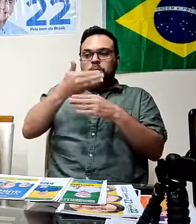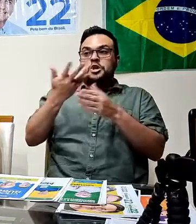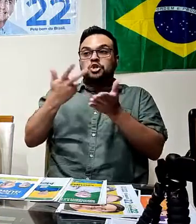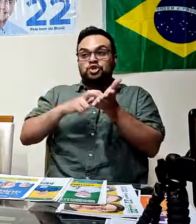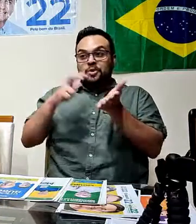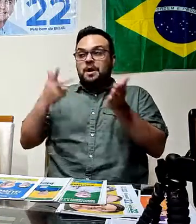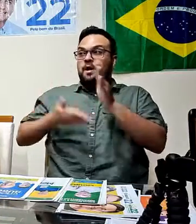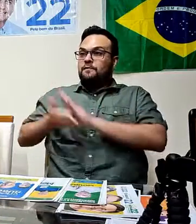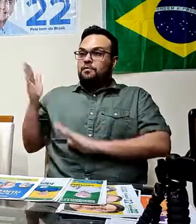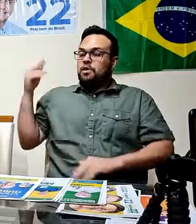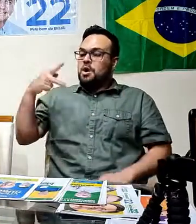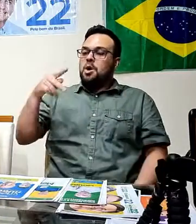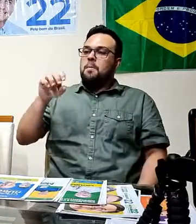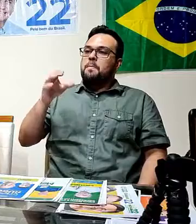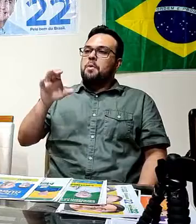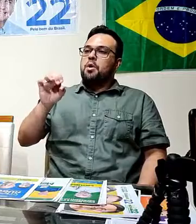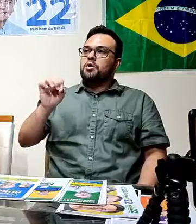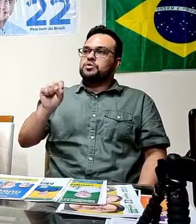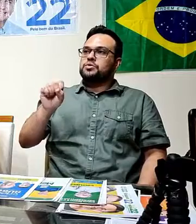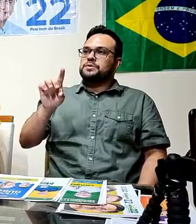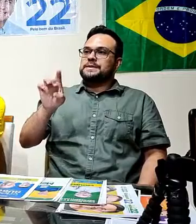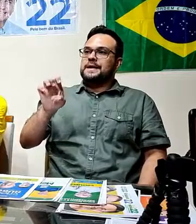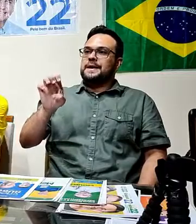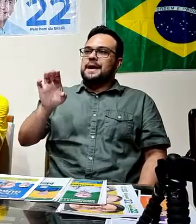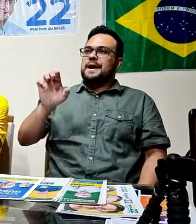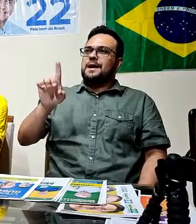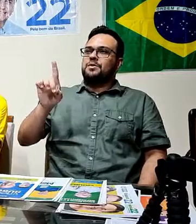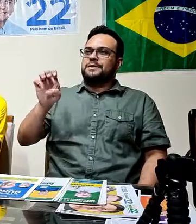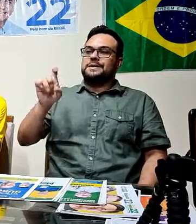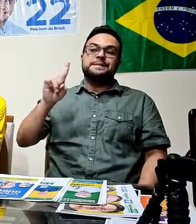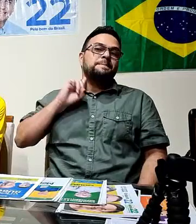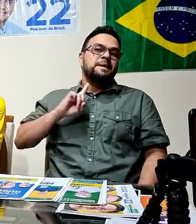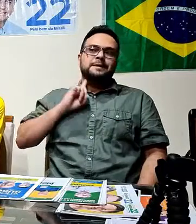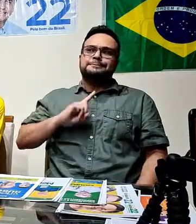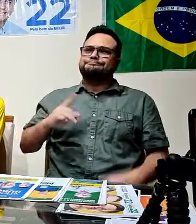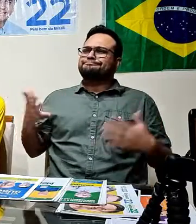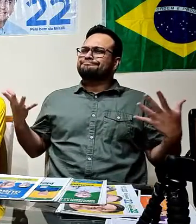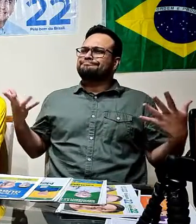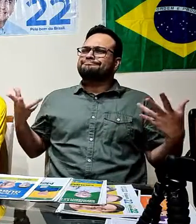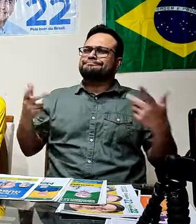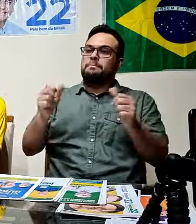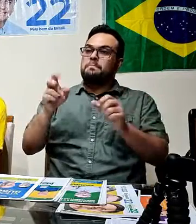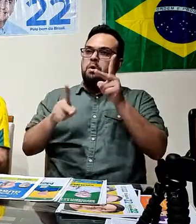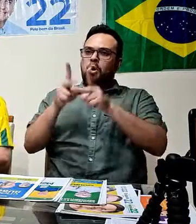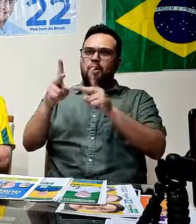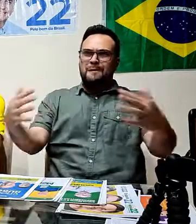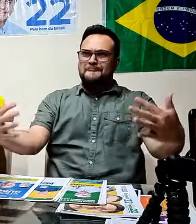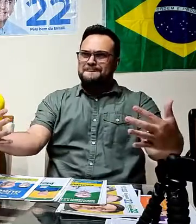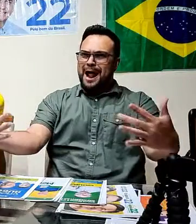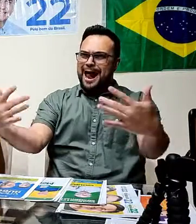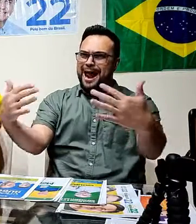Gerais. Realmente é algo fantástico, cara. O carinho que o povo tem com a gente, a quantidade de pessoas na